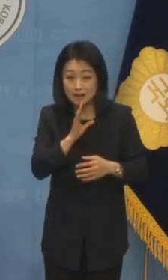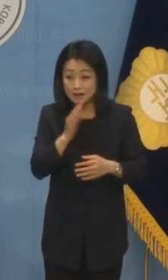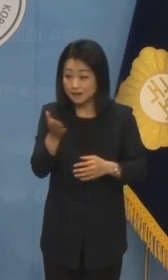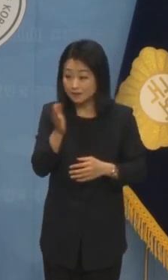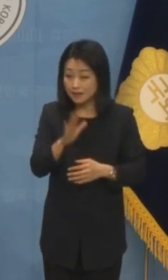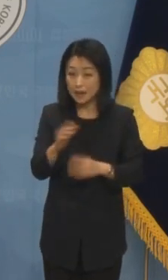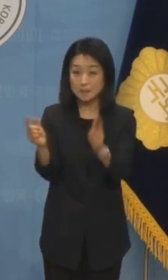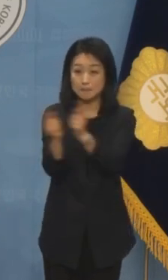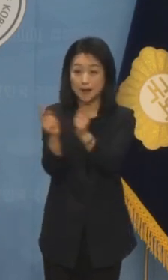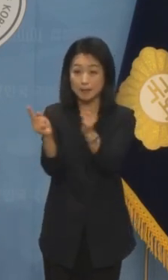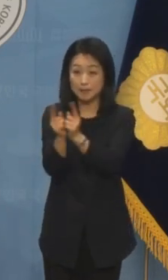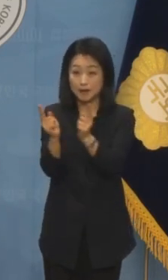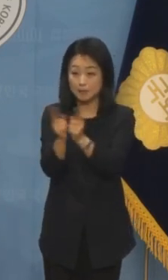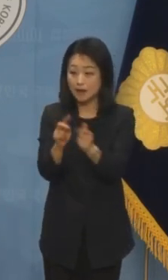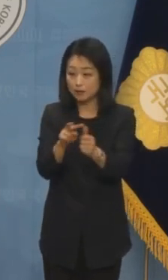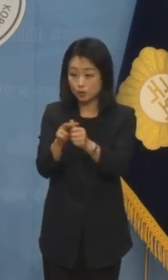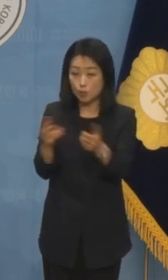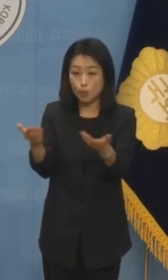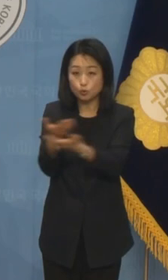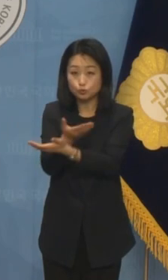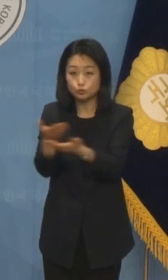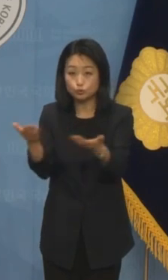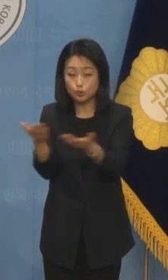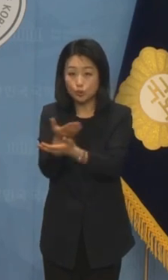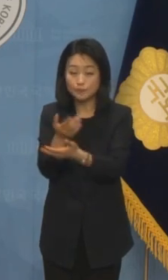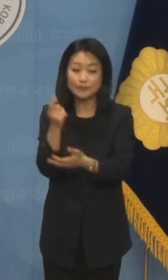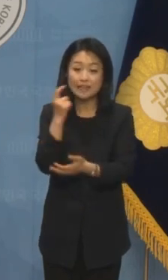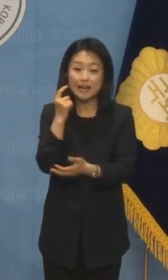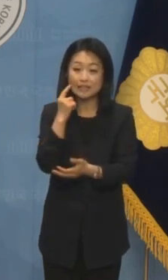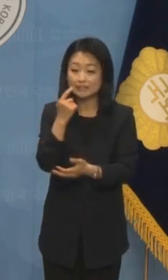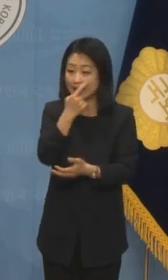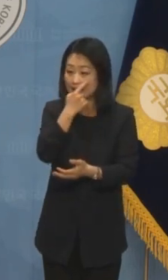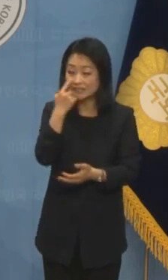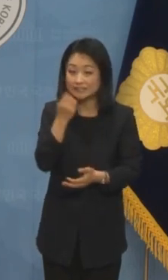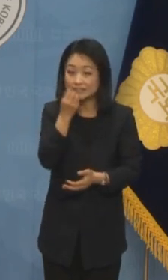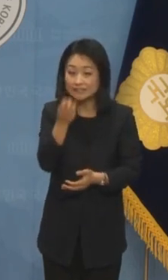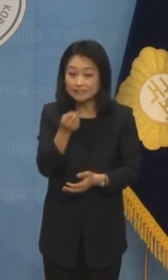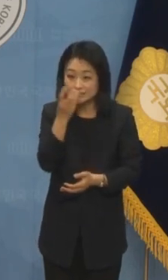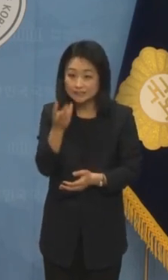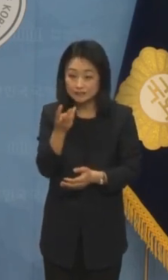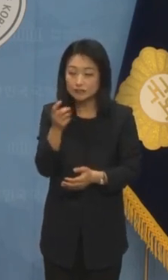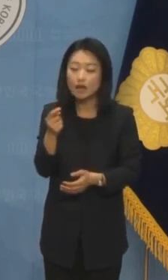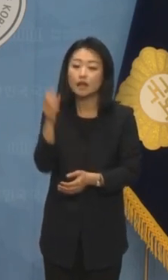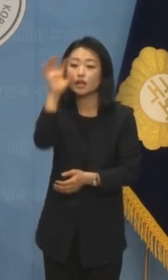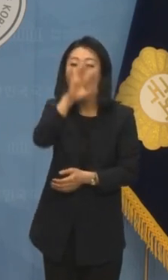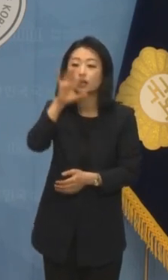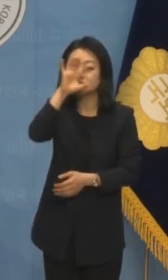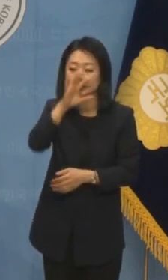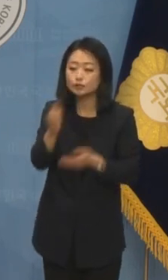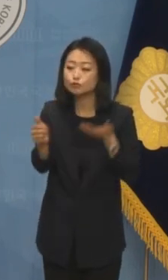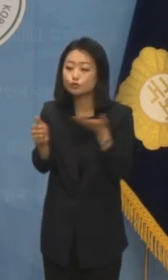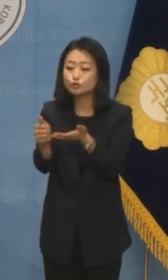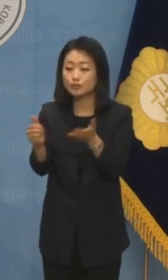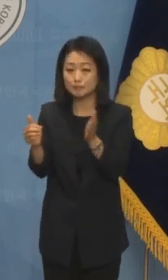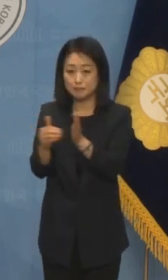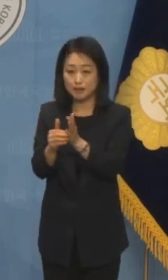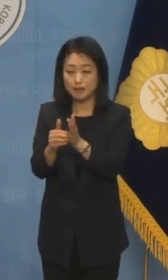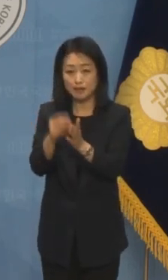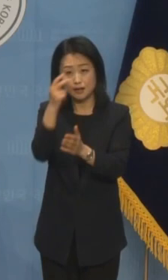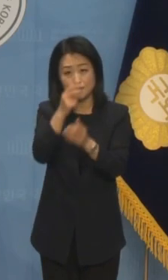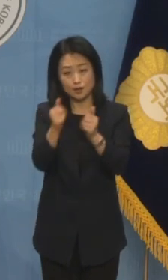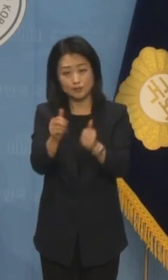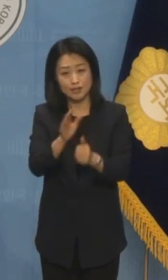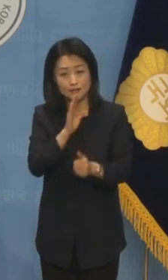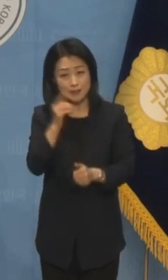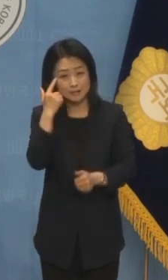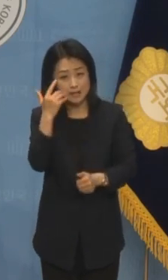만나 구형 정보를 주고 허위 증언 연습을 시켰다고요? 이 사람이 도대체 대한민국 검사가 맞나? 검찰이